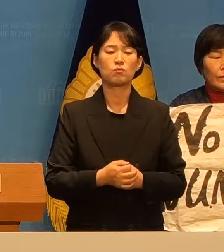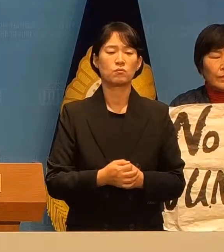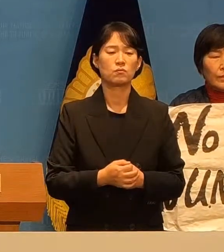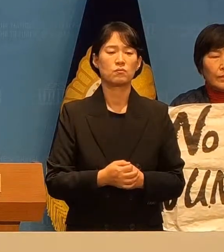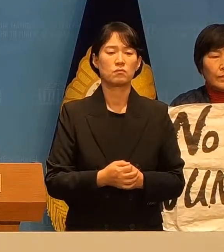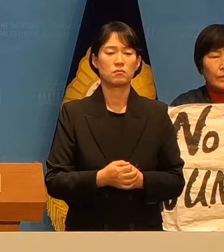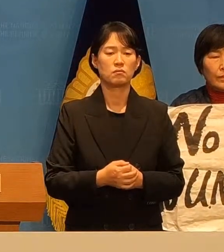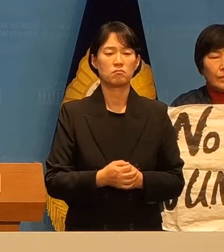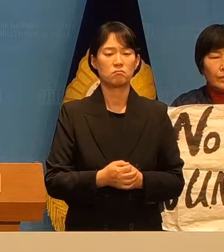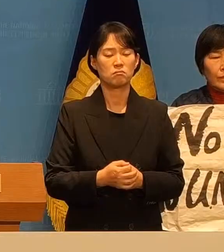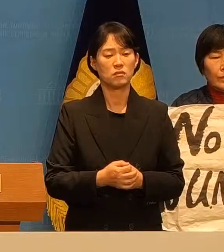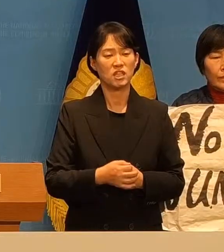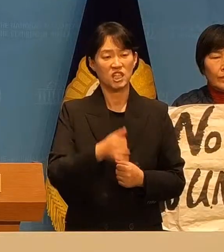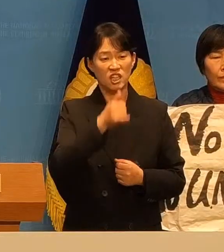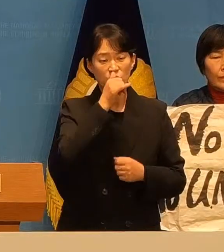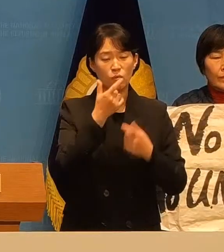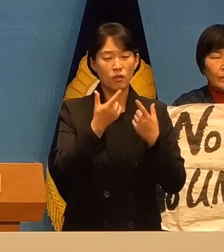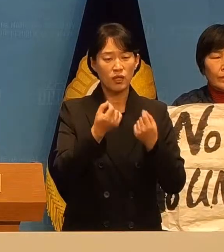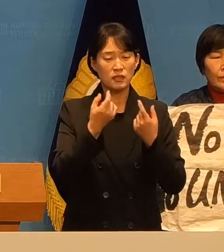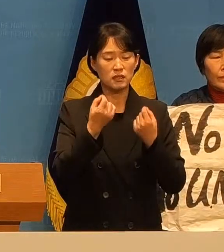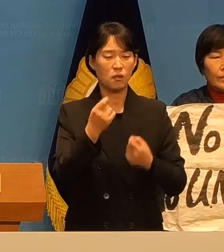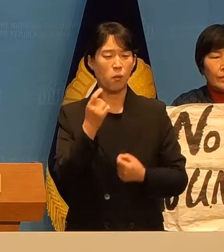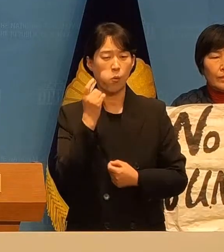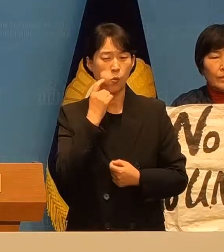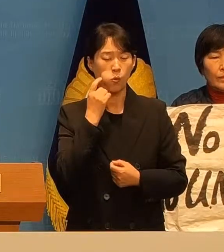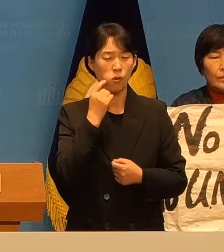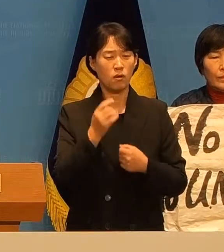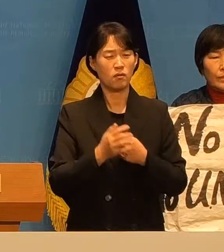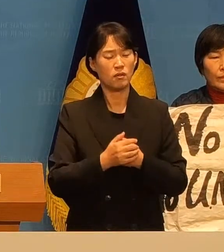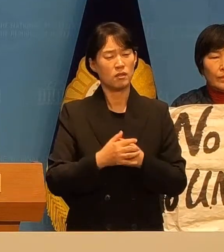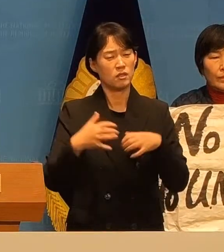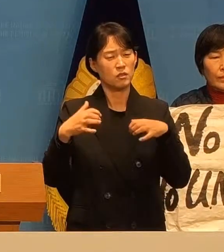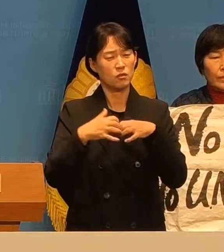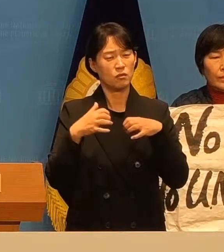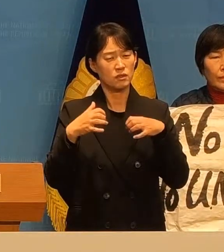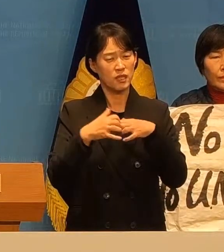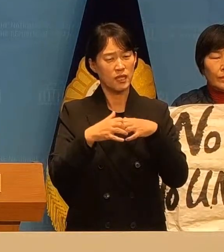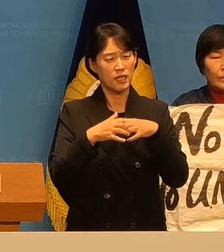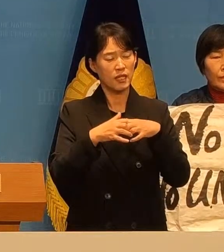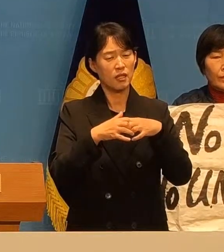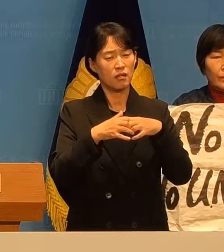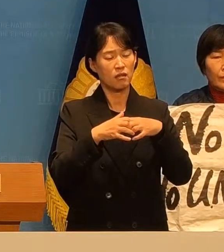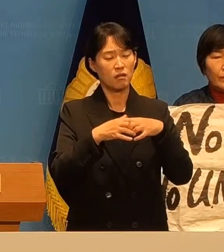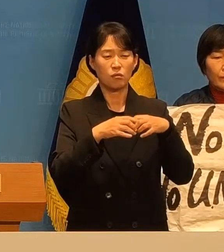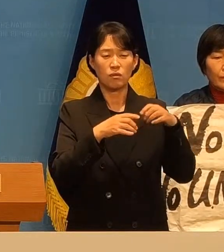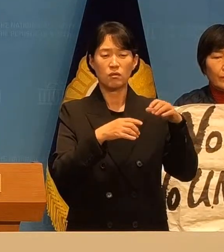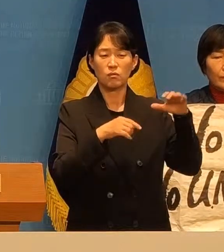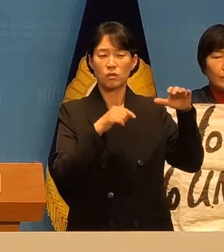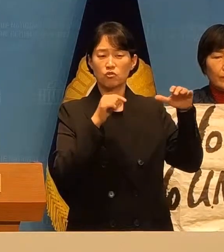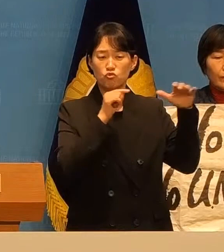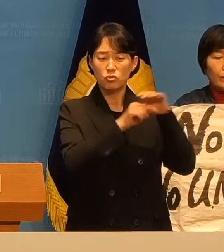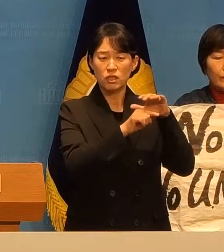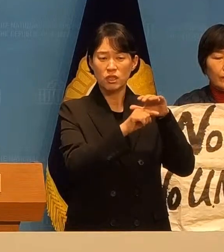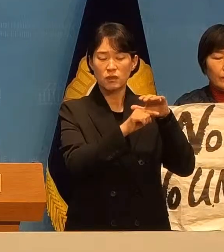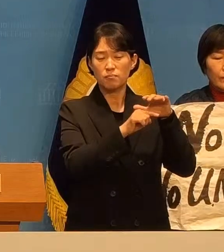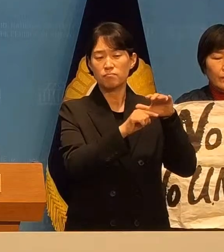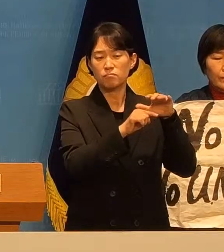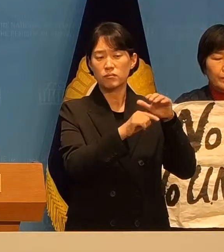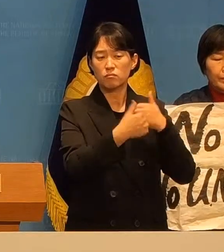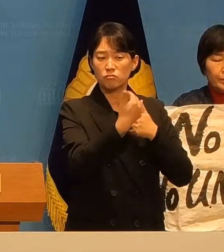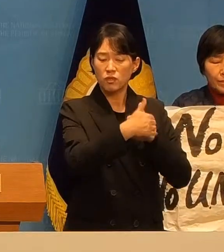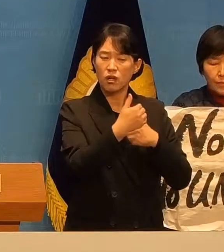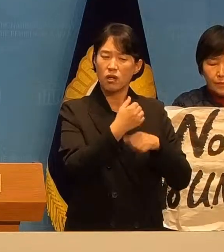군사정전위원회가 살아있는 것처럼 빙자해서 정전협정상의 출입 통제권을 강하게 요구하는 것은,